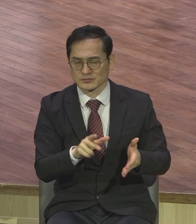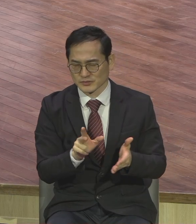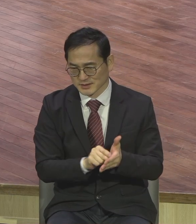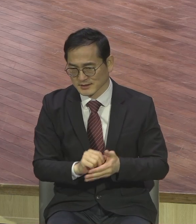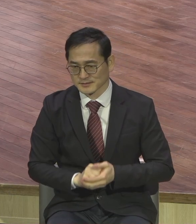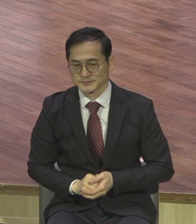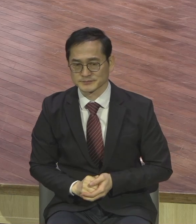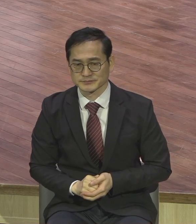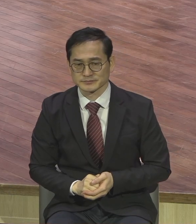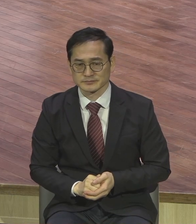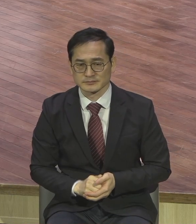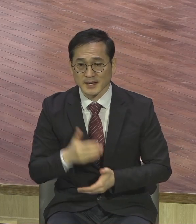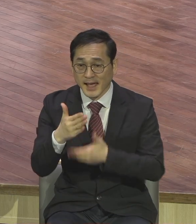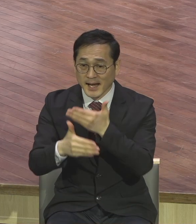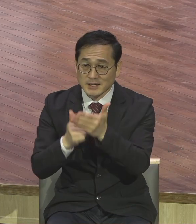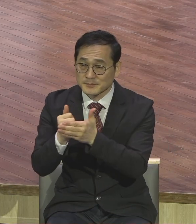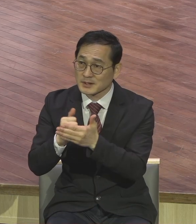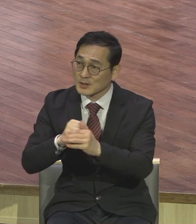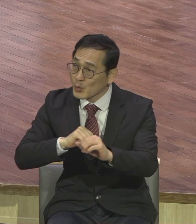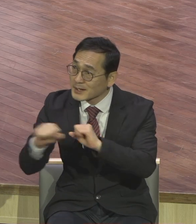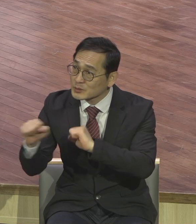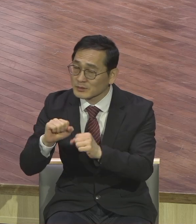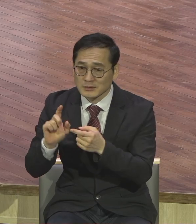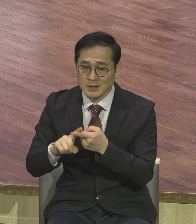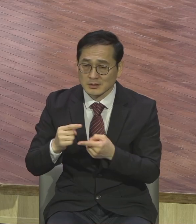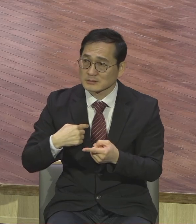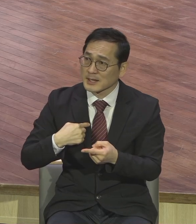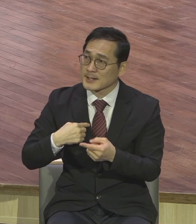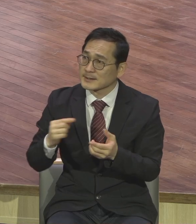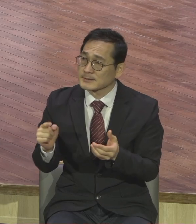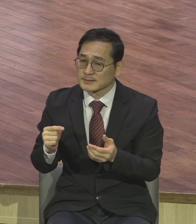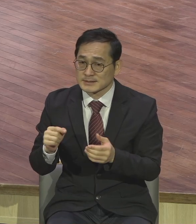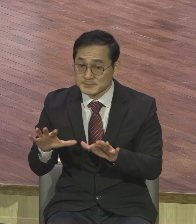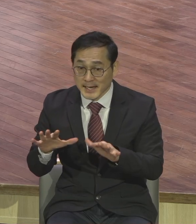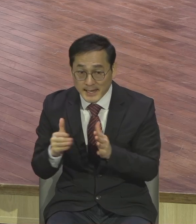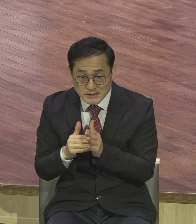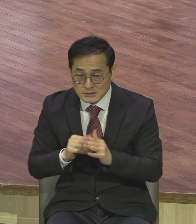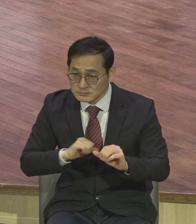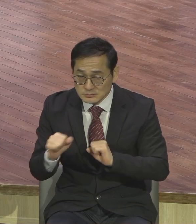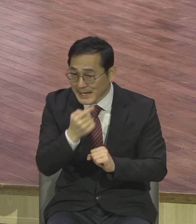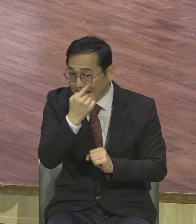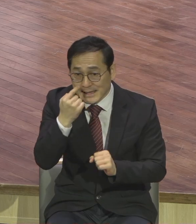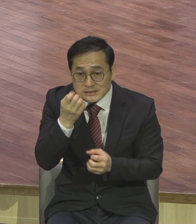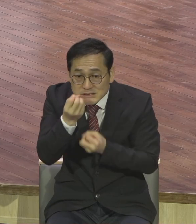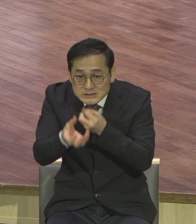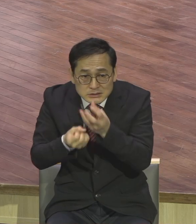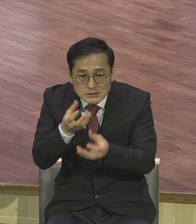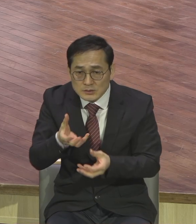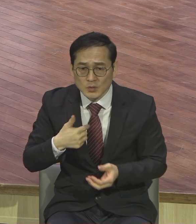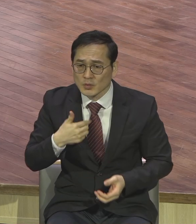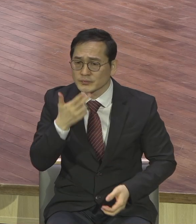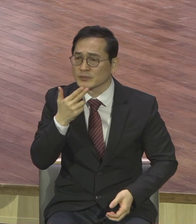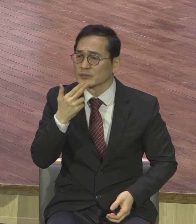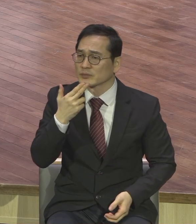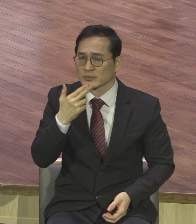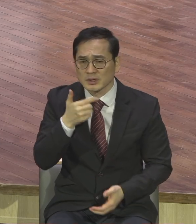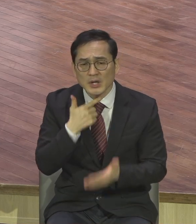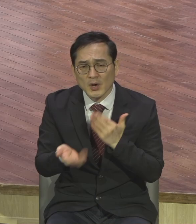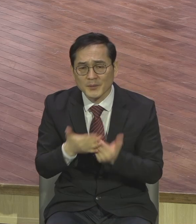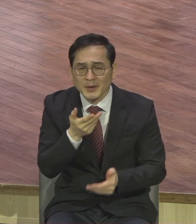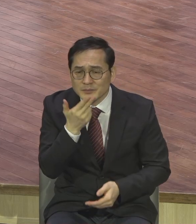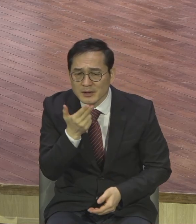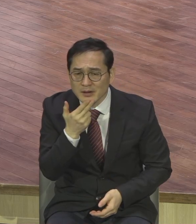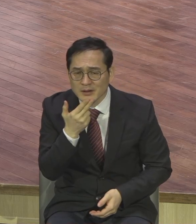대해서 간증이 없어. 증거가 없어. 이런 억울한 일이 어디 있겠어. 오늘부터 여러분 철저하게 이번 한 해